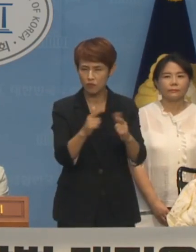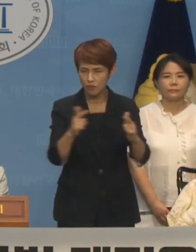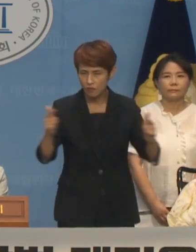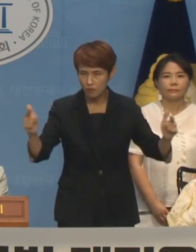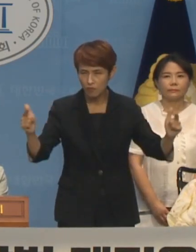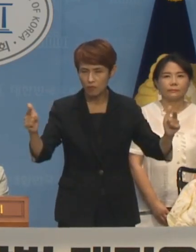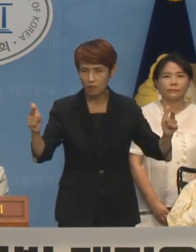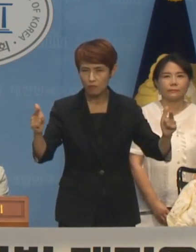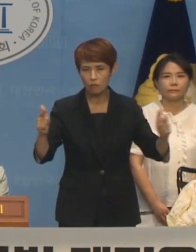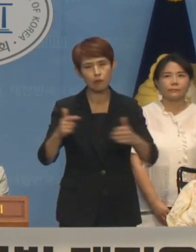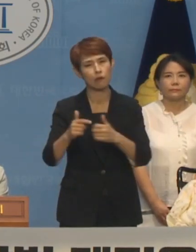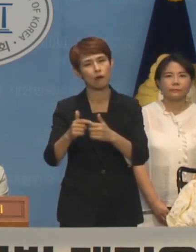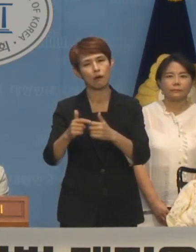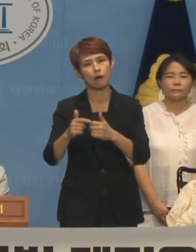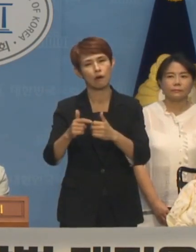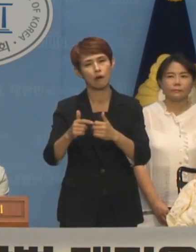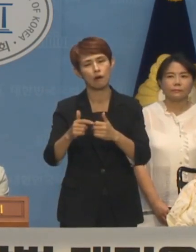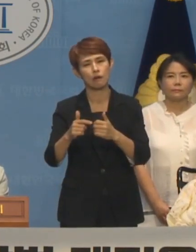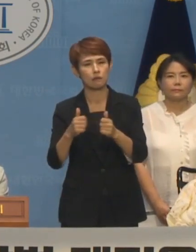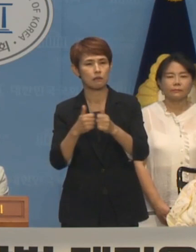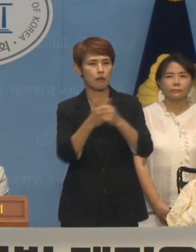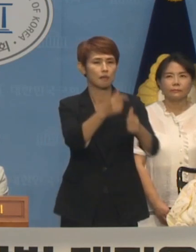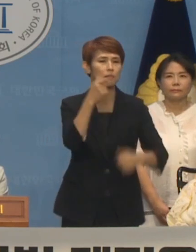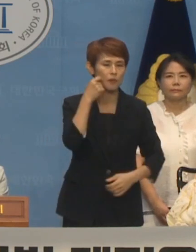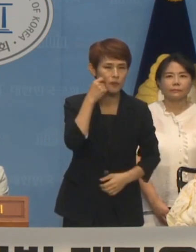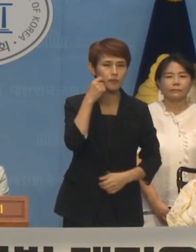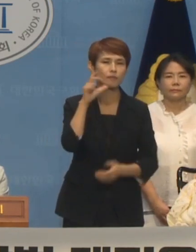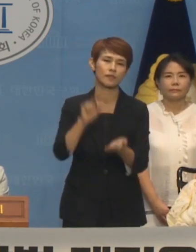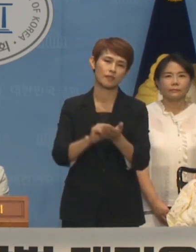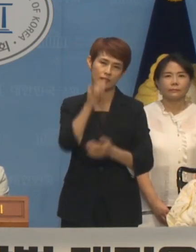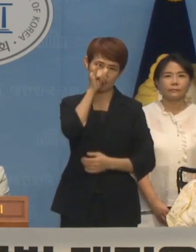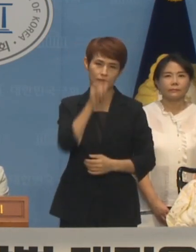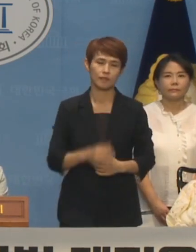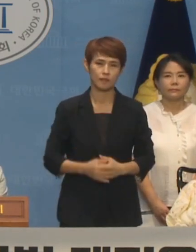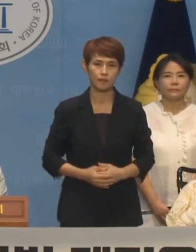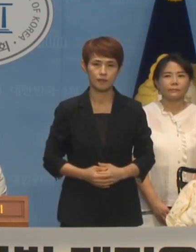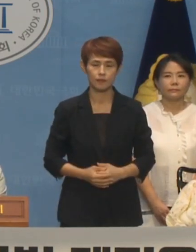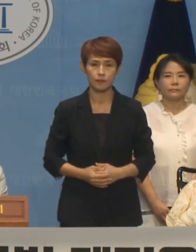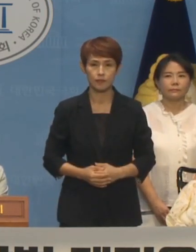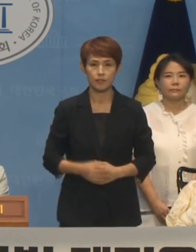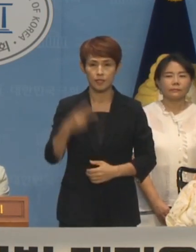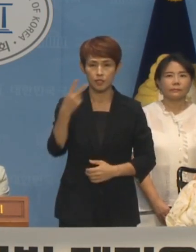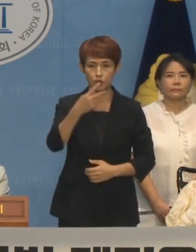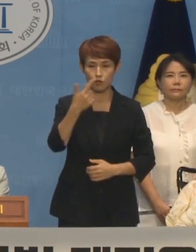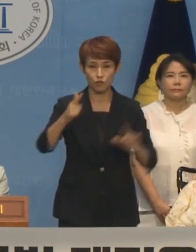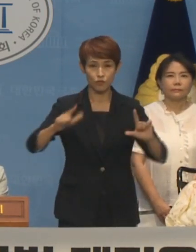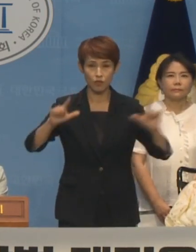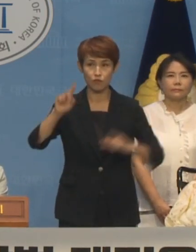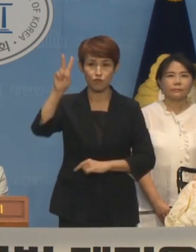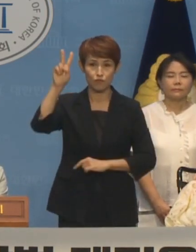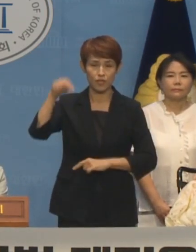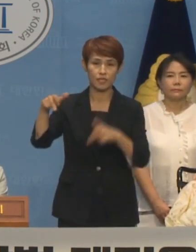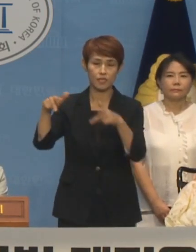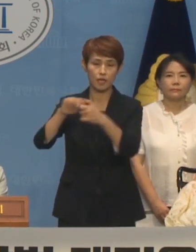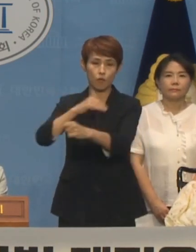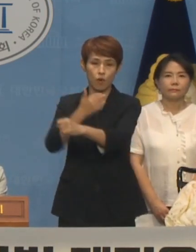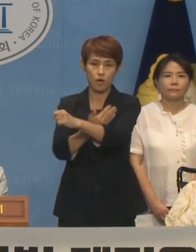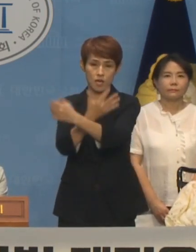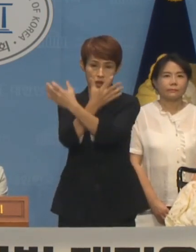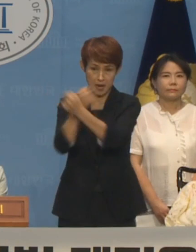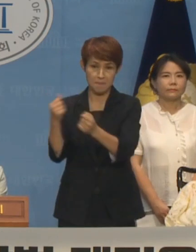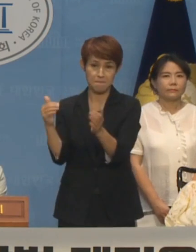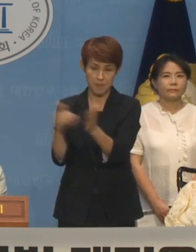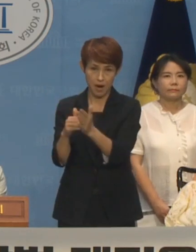요구에 부응하지 못한다는 지적이 지속적으로 제기되어 왔습니다. 2006년 유엔 장애인 권리 협약